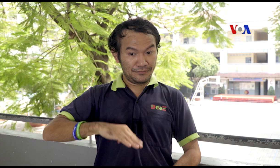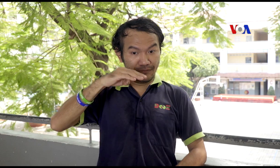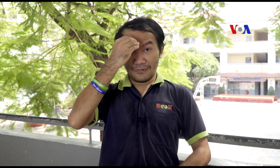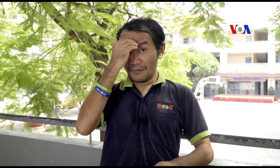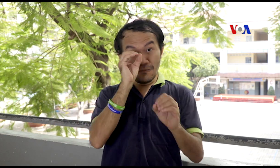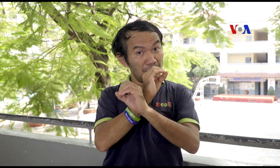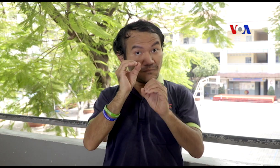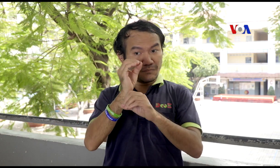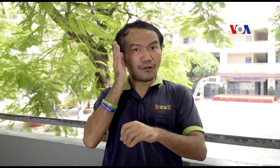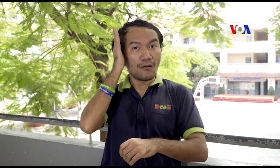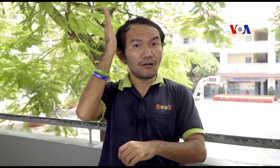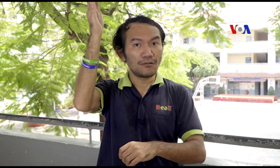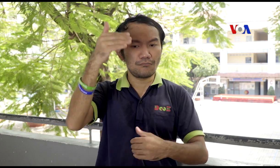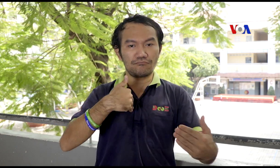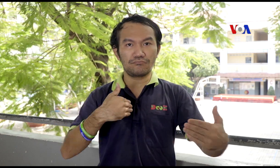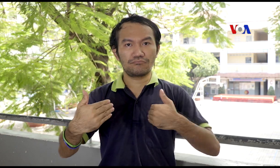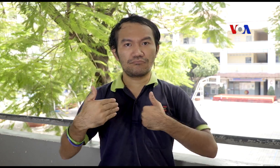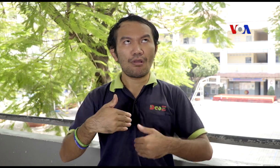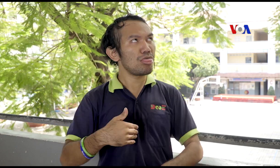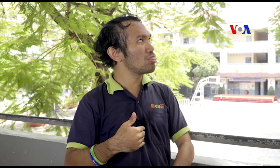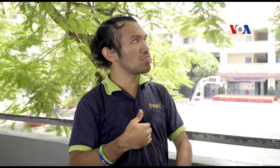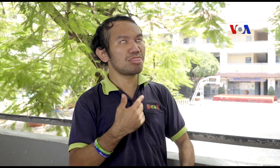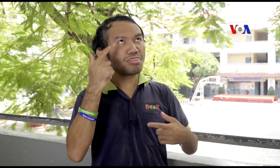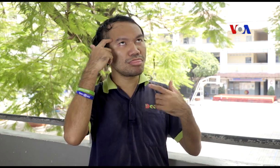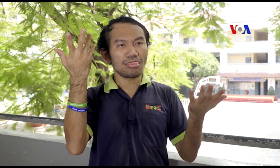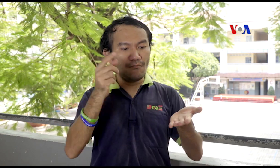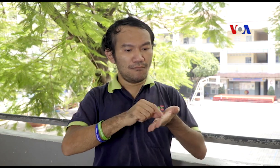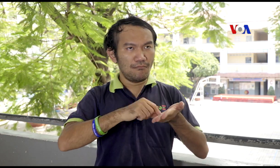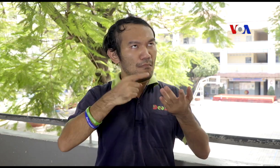Khi không học nữa thì sẽ bị thiệt thòi như thế nào trong cuộc sống.